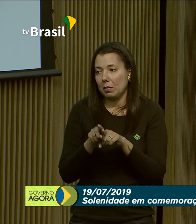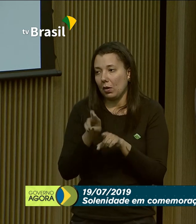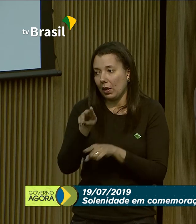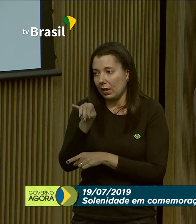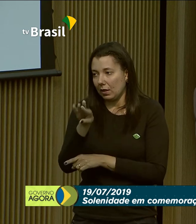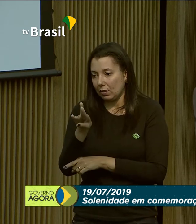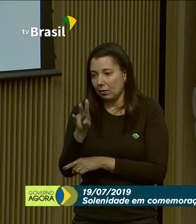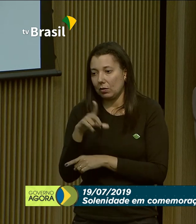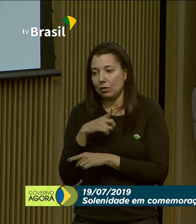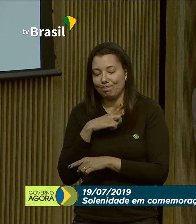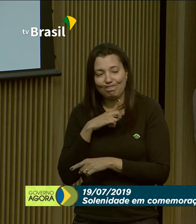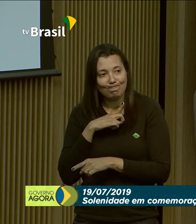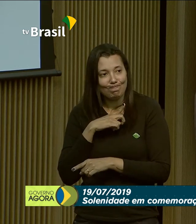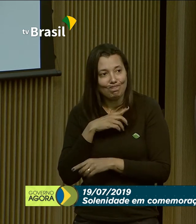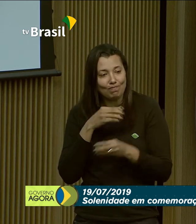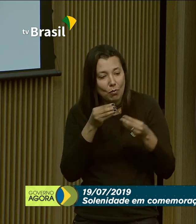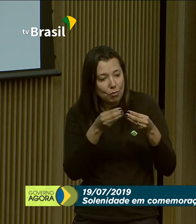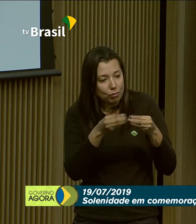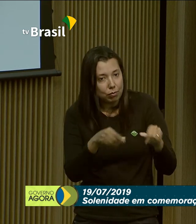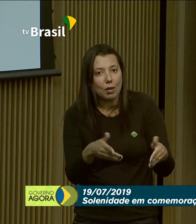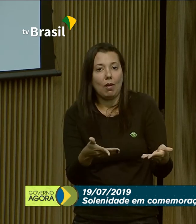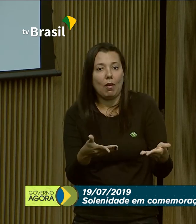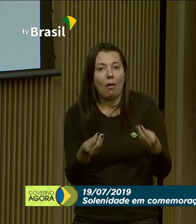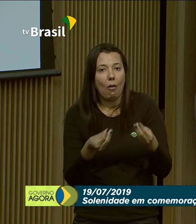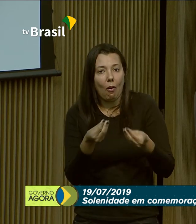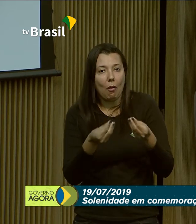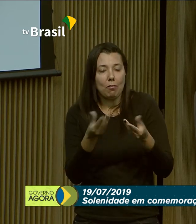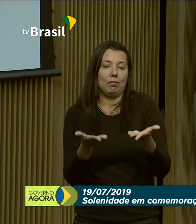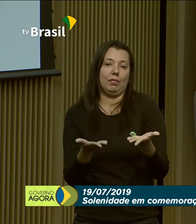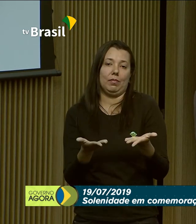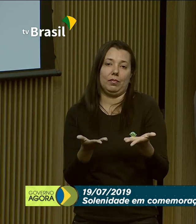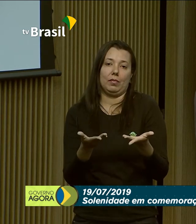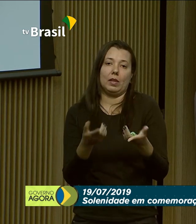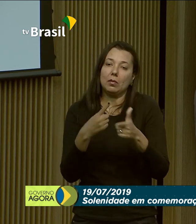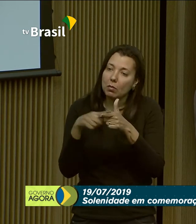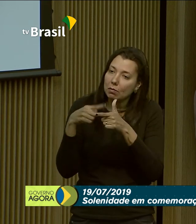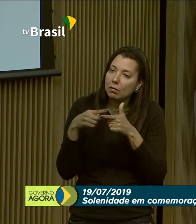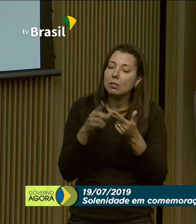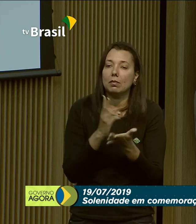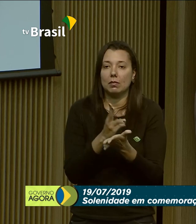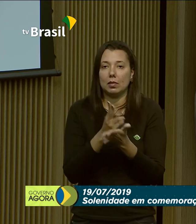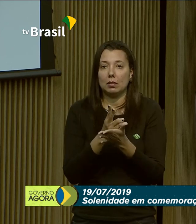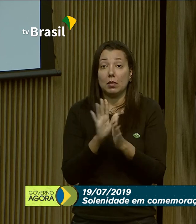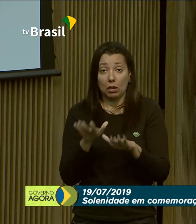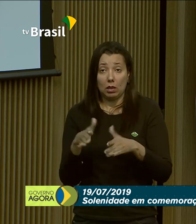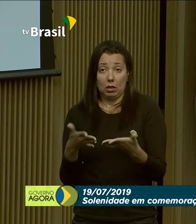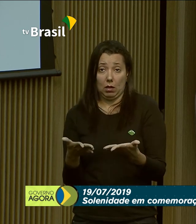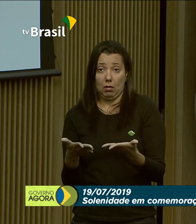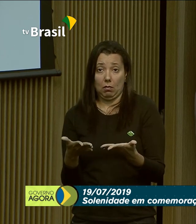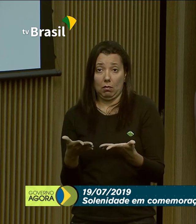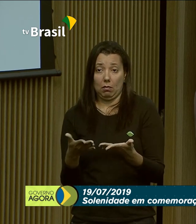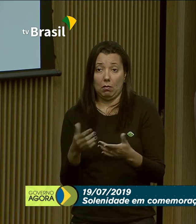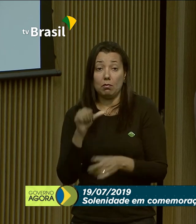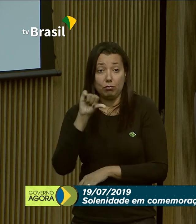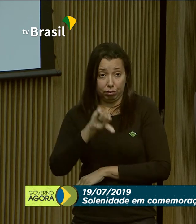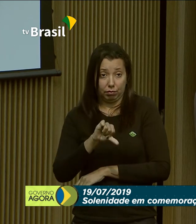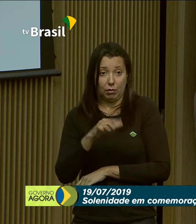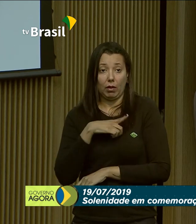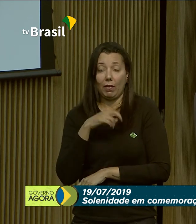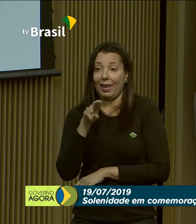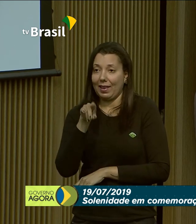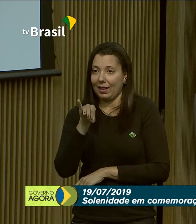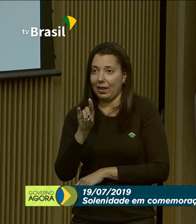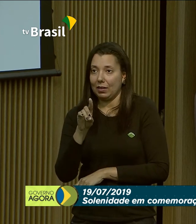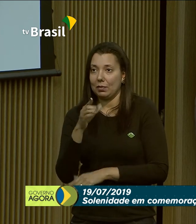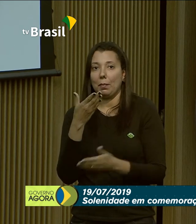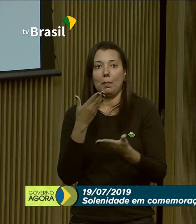Augusto, ia ser uma tragédia diplomática, né? Ia ser um problemão. Então, e o pior é que o Renato Augusto perdeu